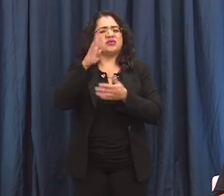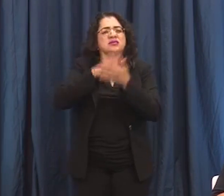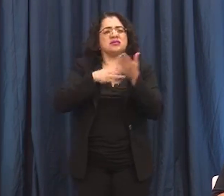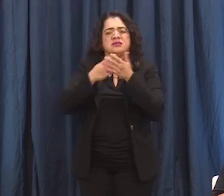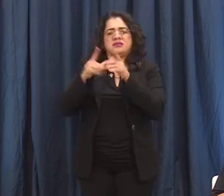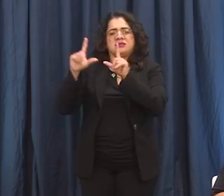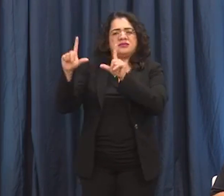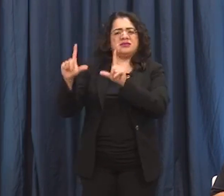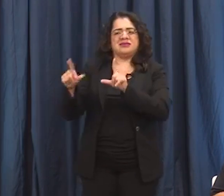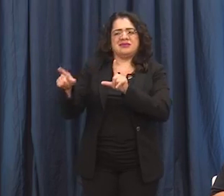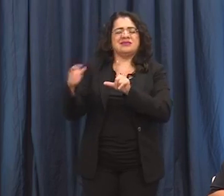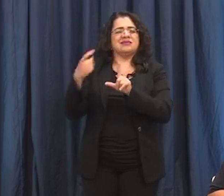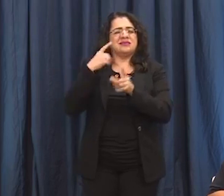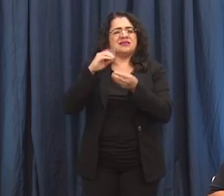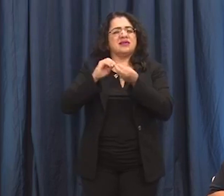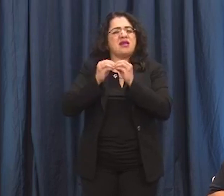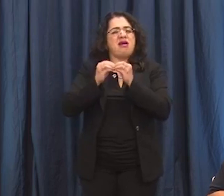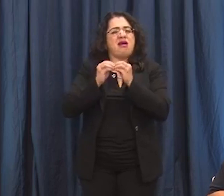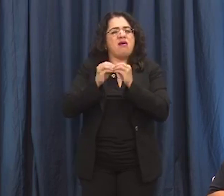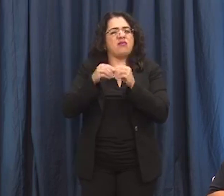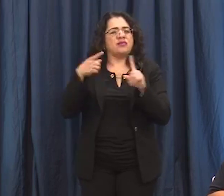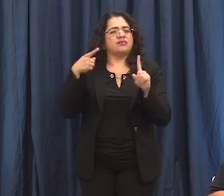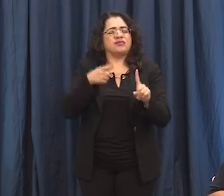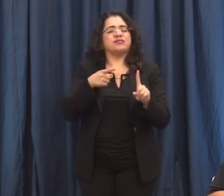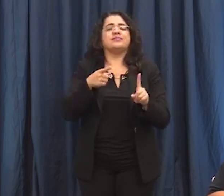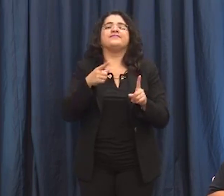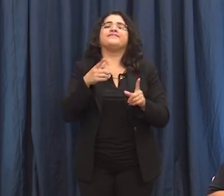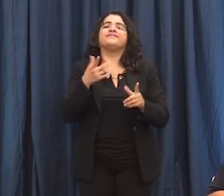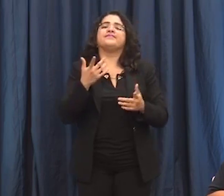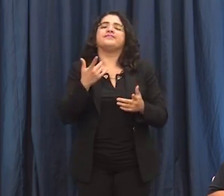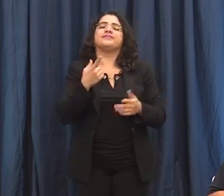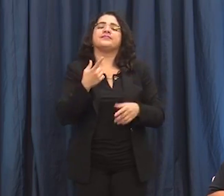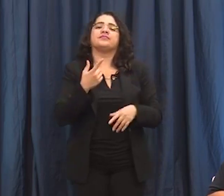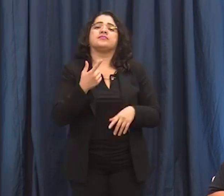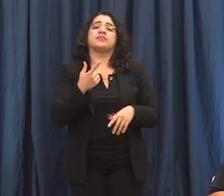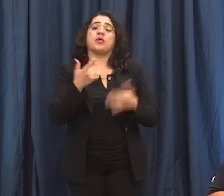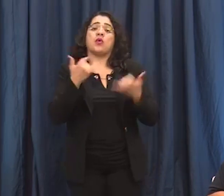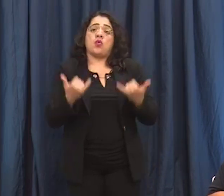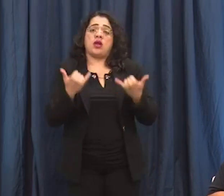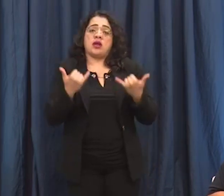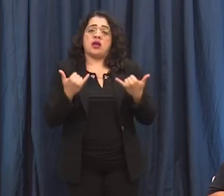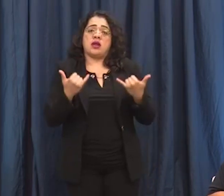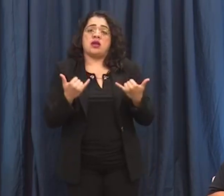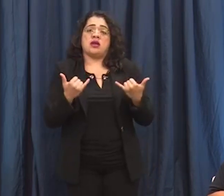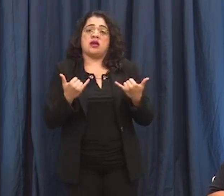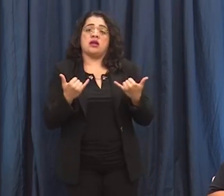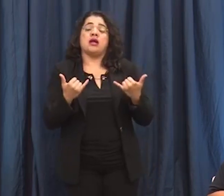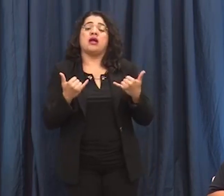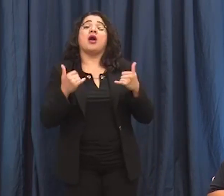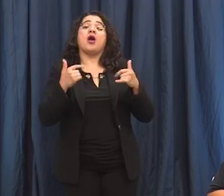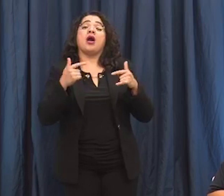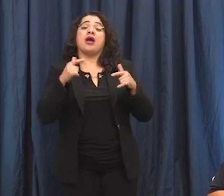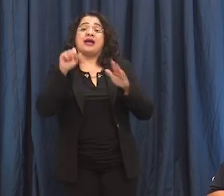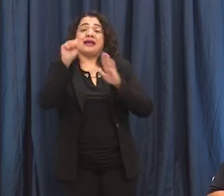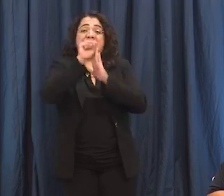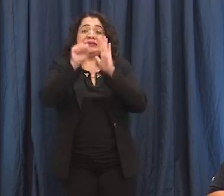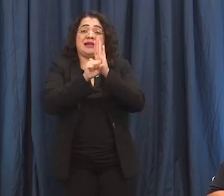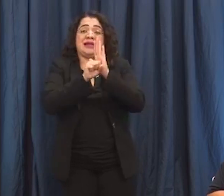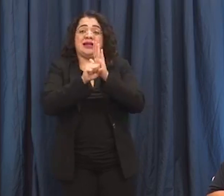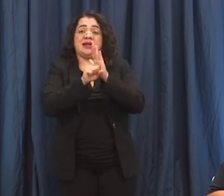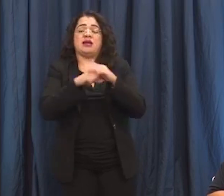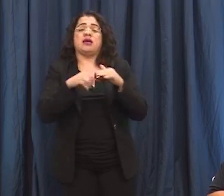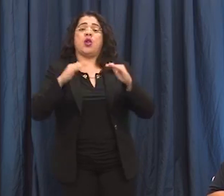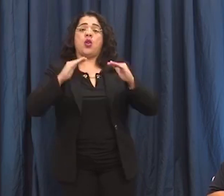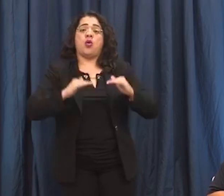cuando presentó el alcalde García nos enseña que estamos encima de la tasa estatal para